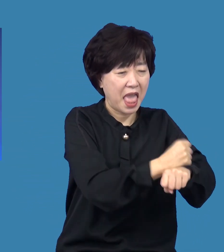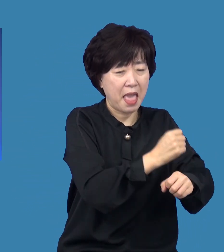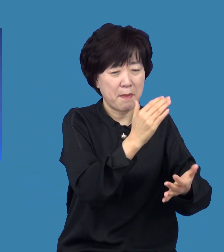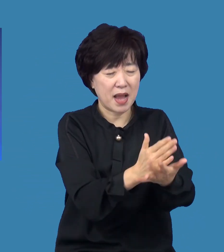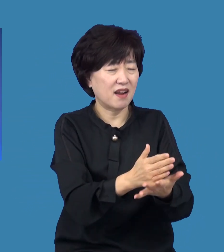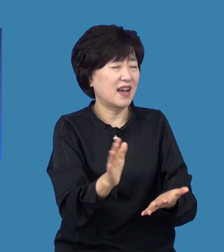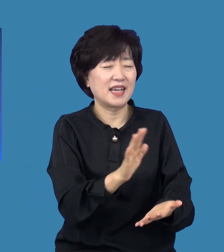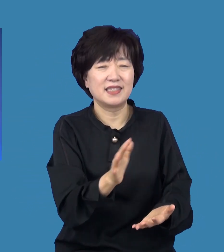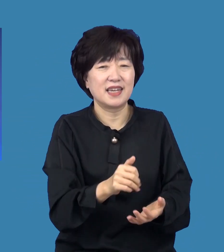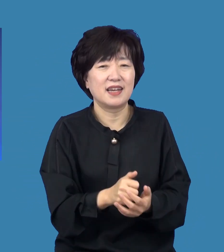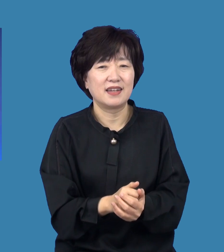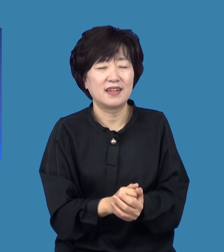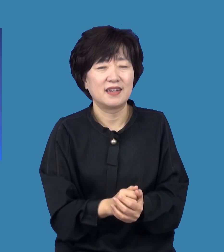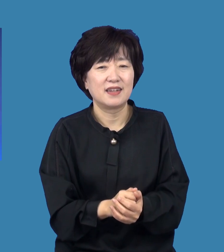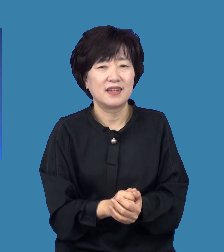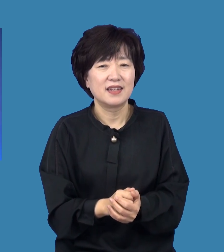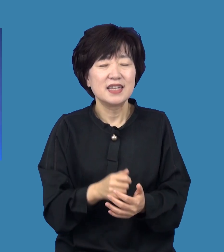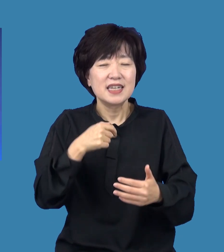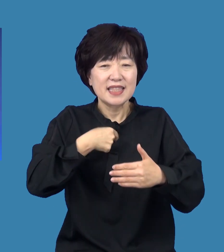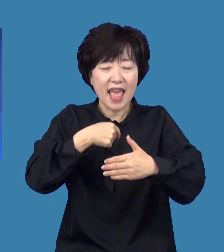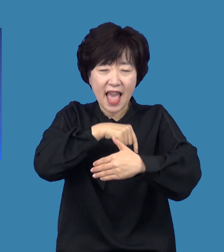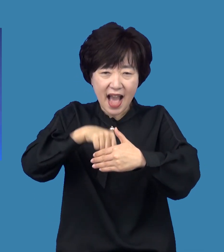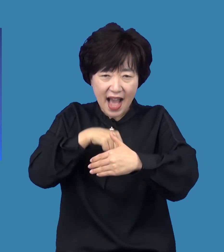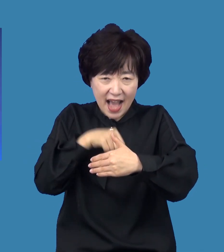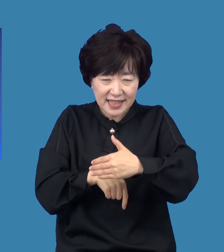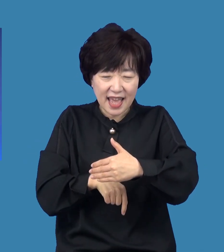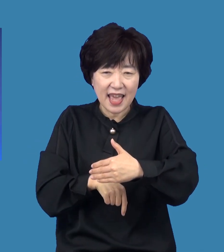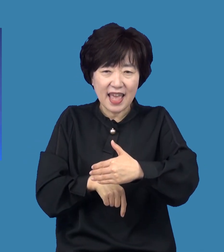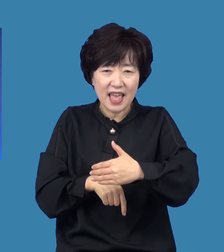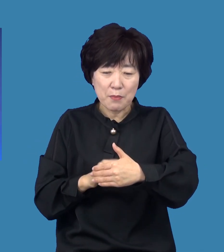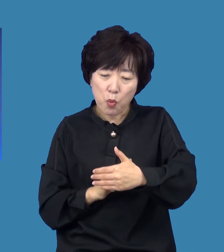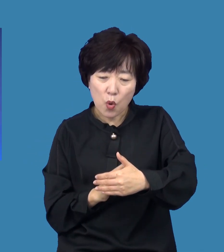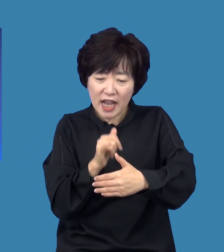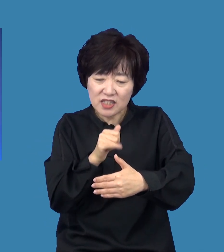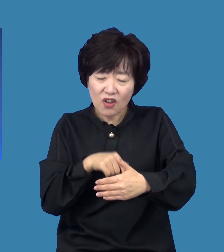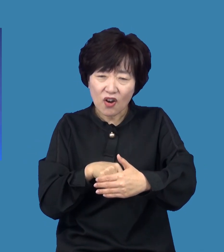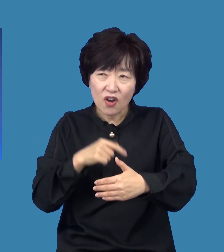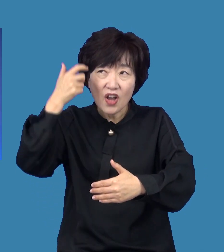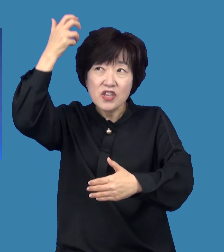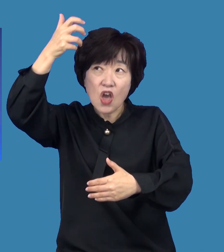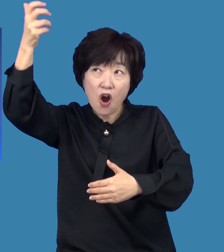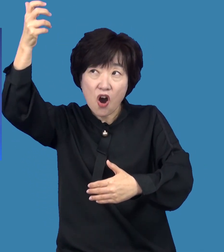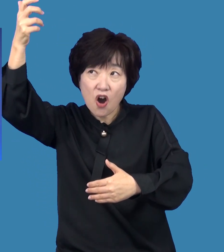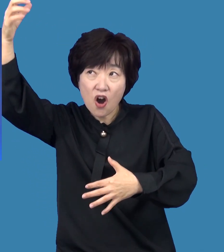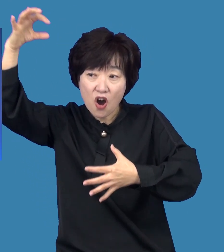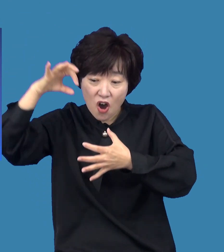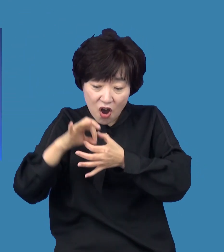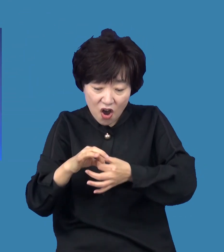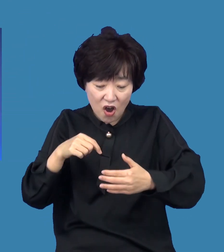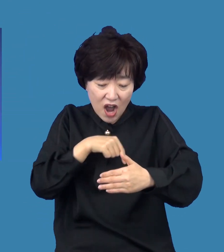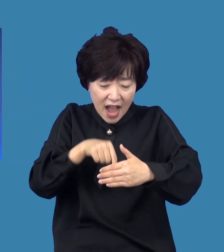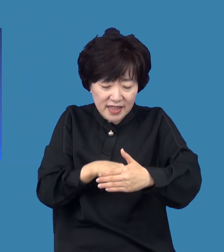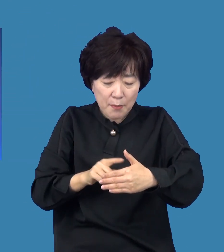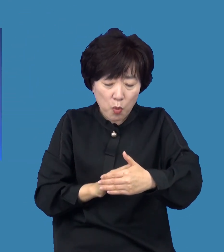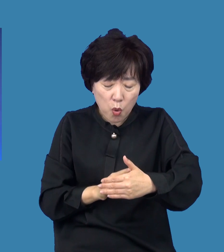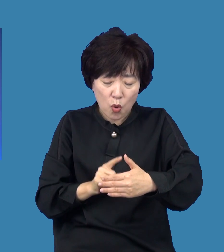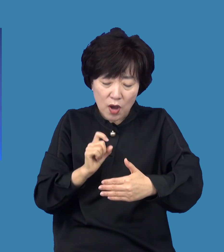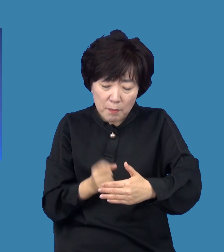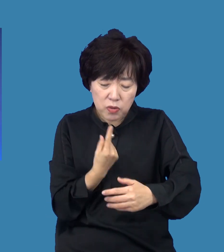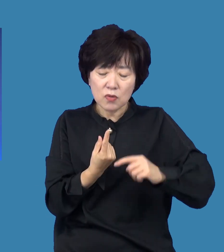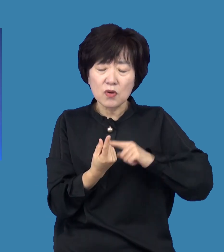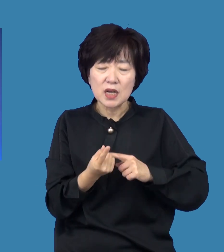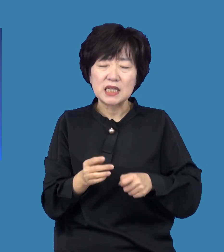것은 네 안에 어떤 모티베이션이 있느냐, 이거 물어보시는 거예요. 우리가 사랑이라고 하는 동기를 가지고 행할 때